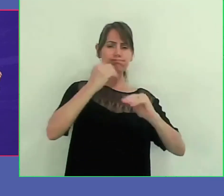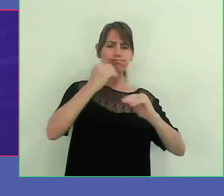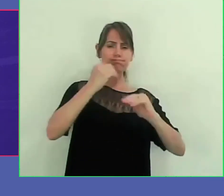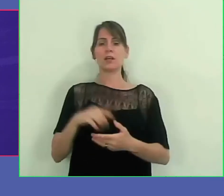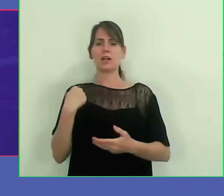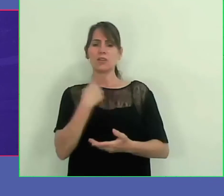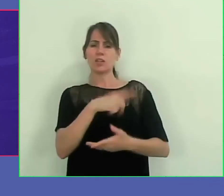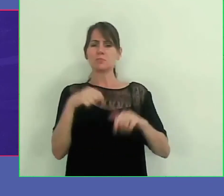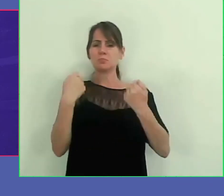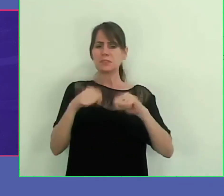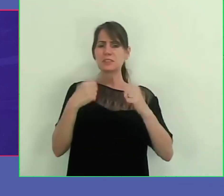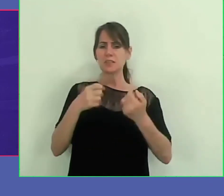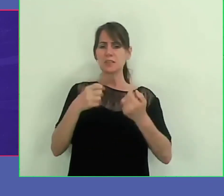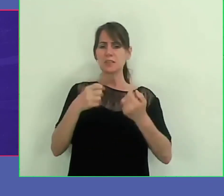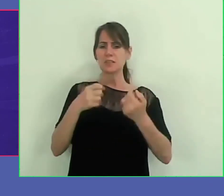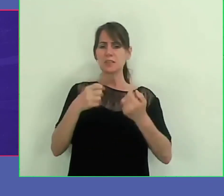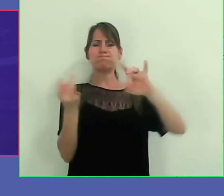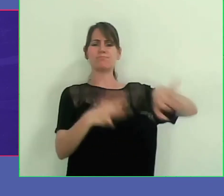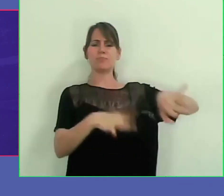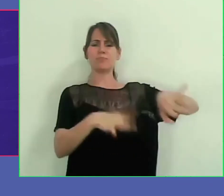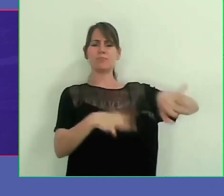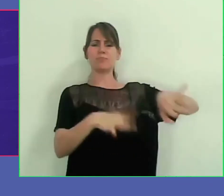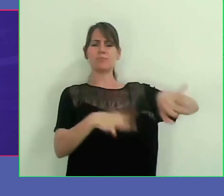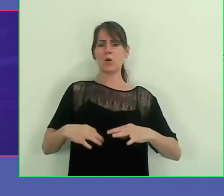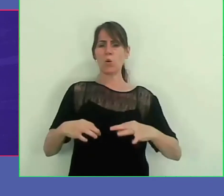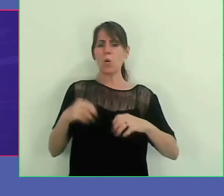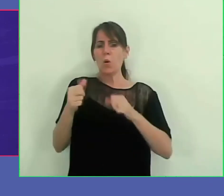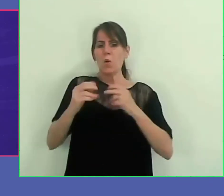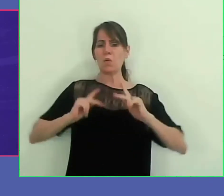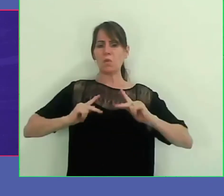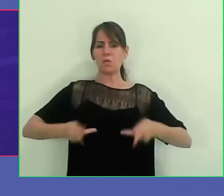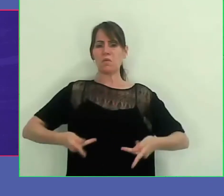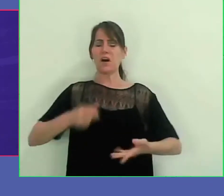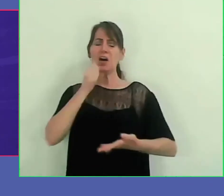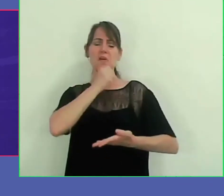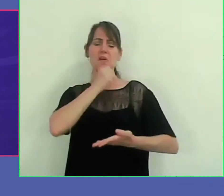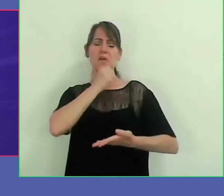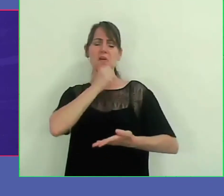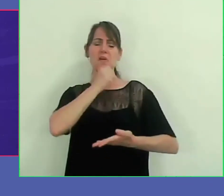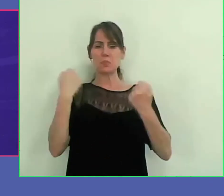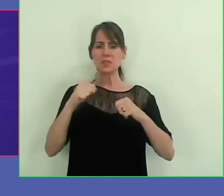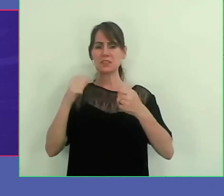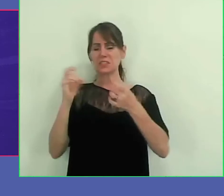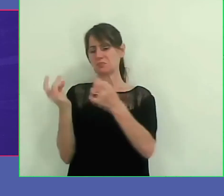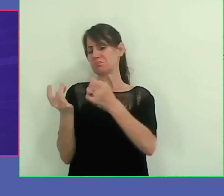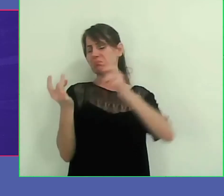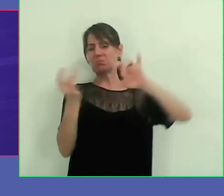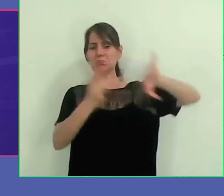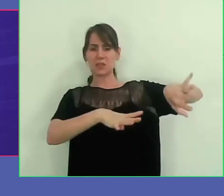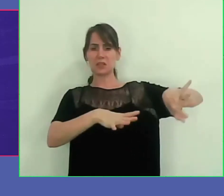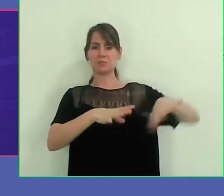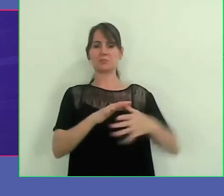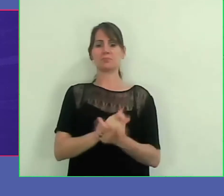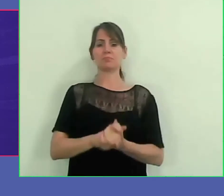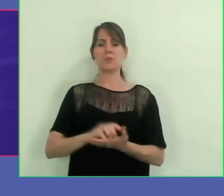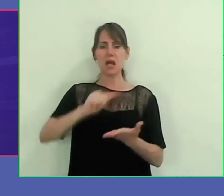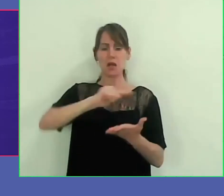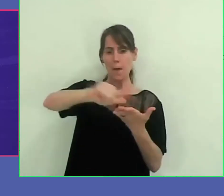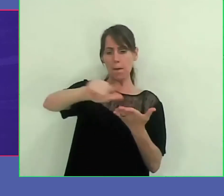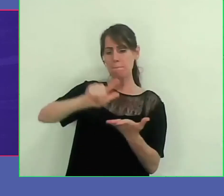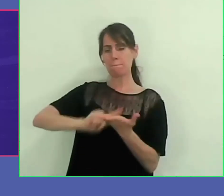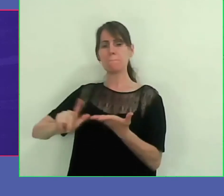desvestir dessa roupa do velho homem, porque o velho homem tem essas atitudes, queira você ou